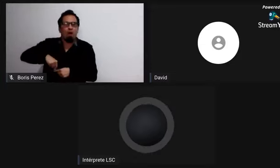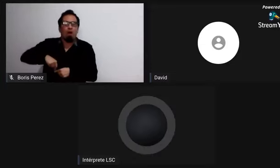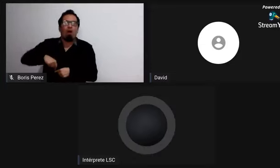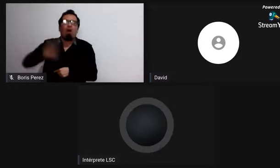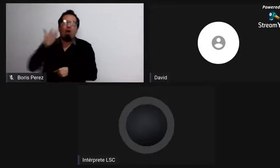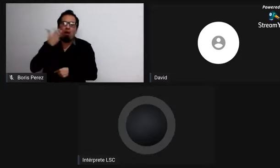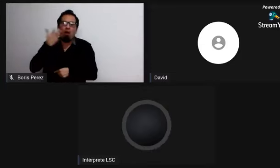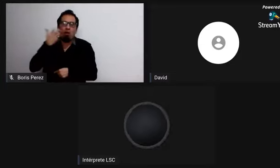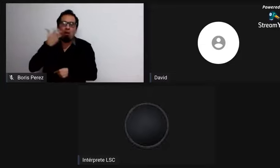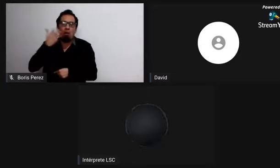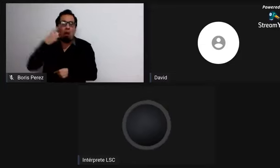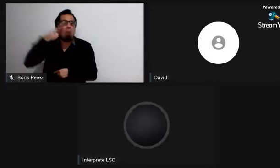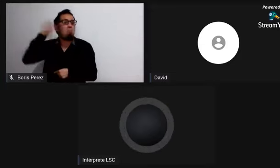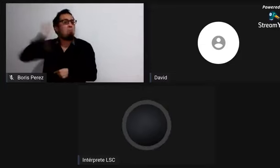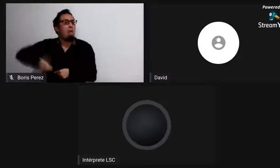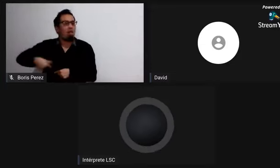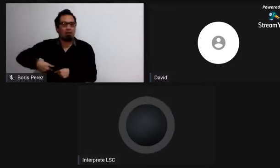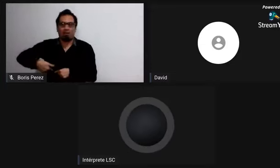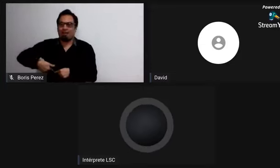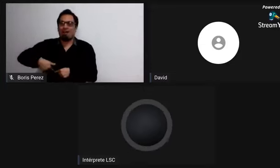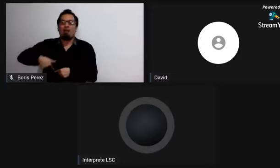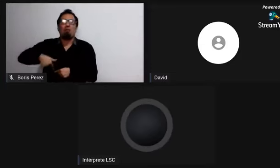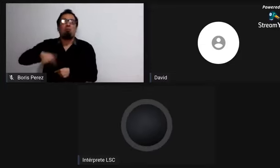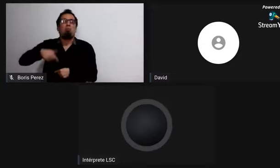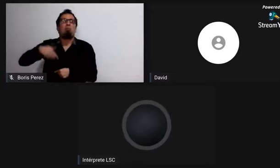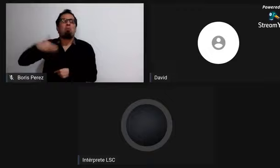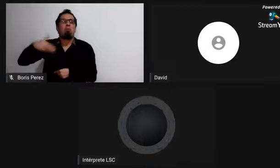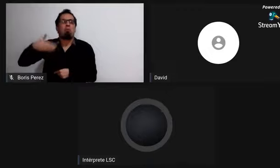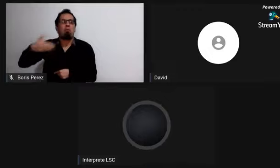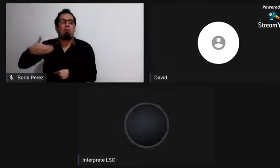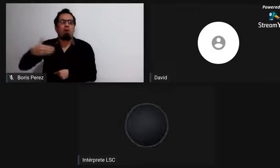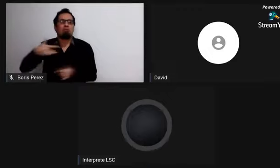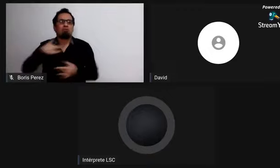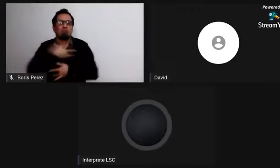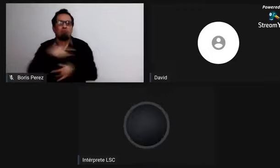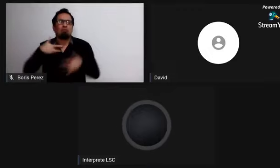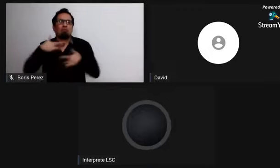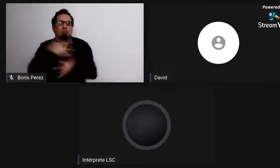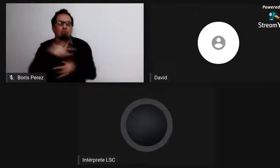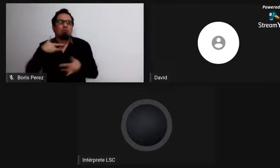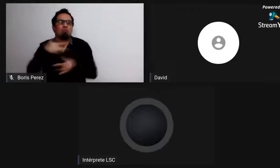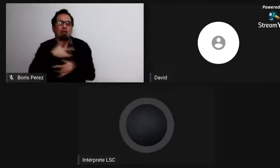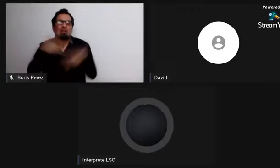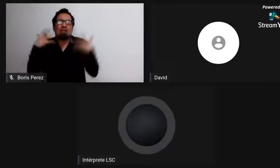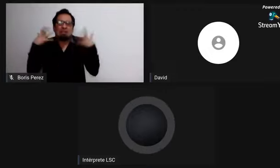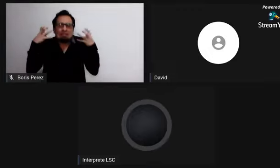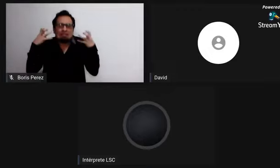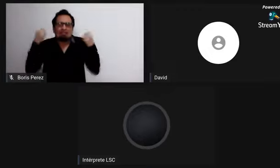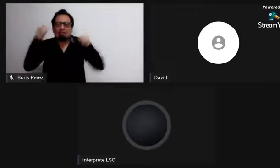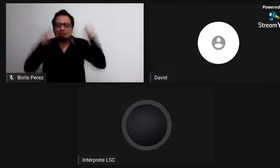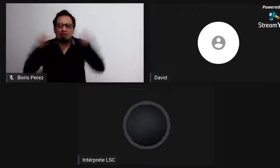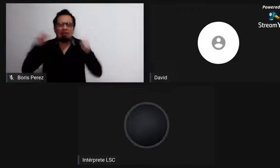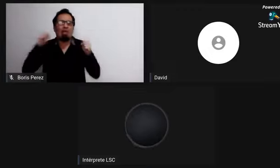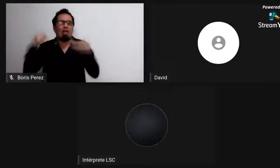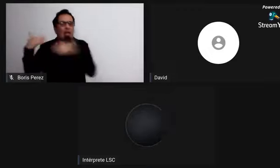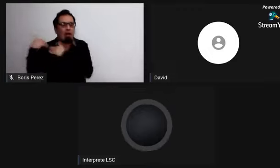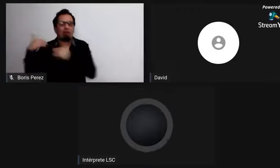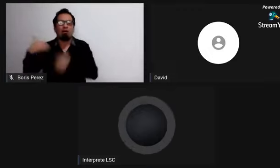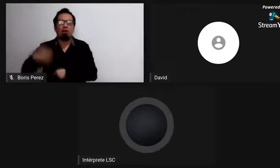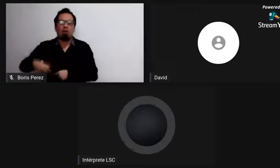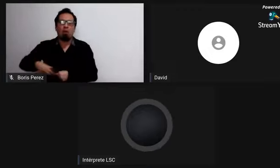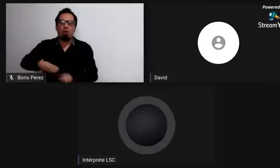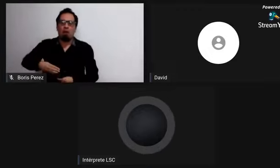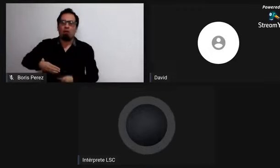Esto fue porque tenía una bala alojada a causa de la guerra precisamente,